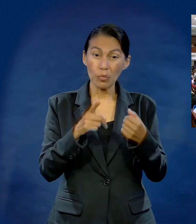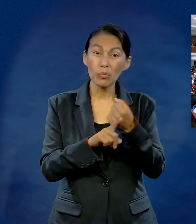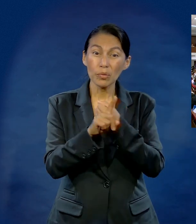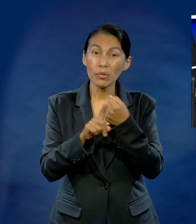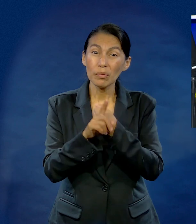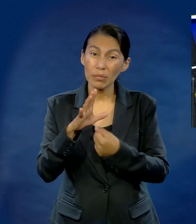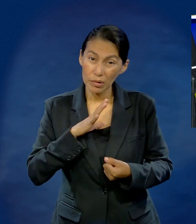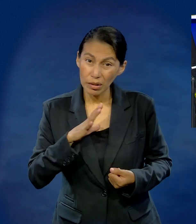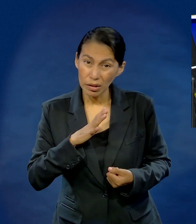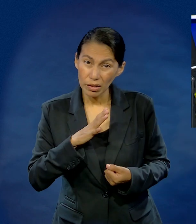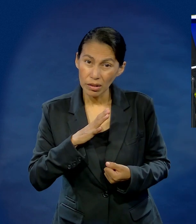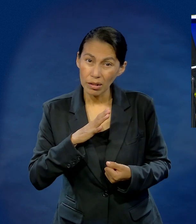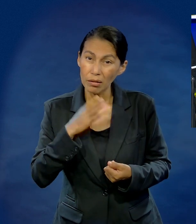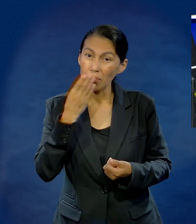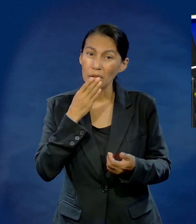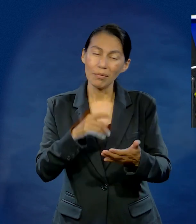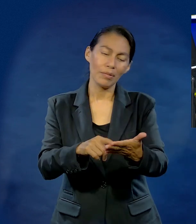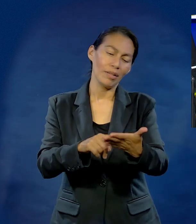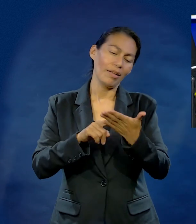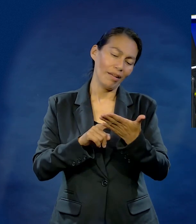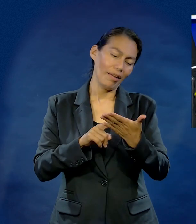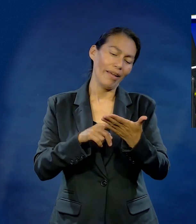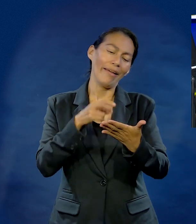quién sea, no importa si me guste o no,